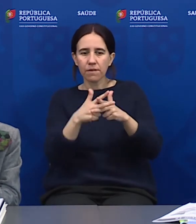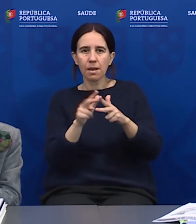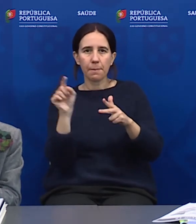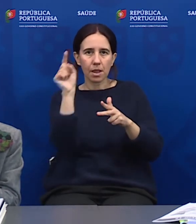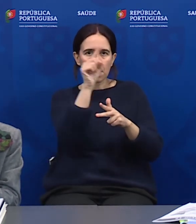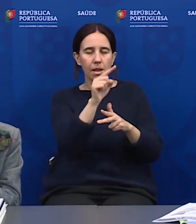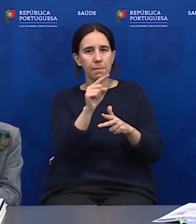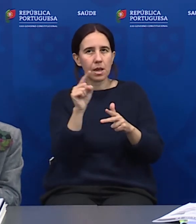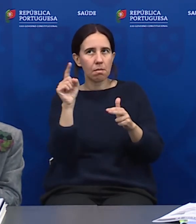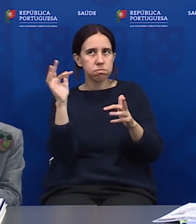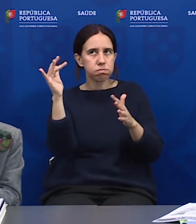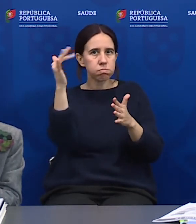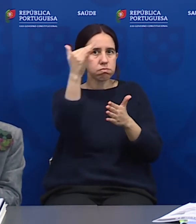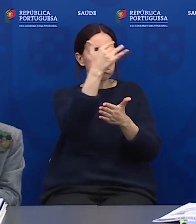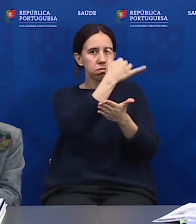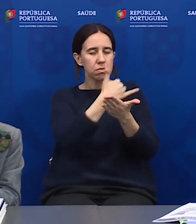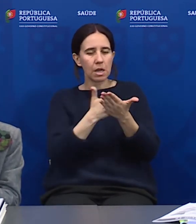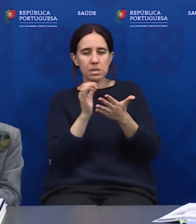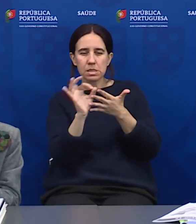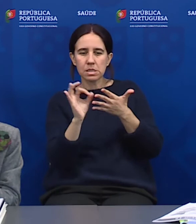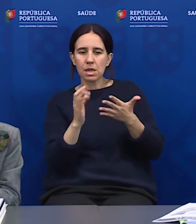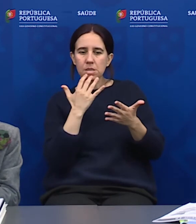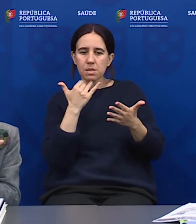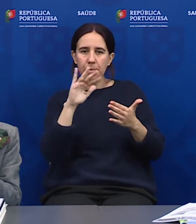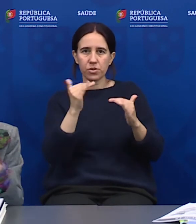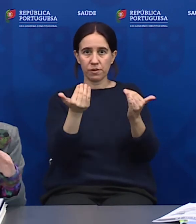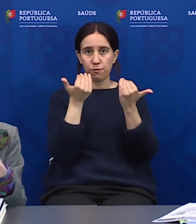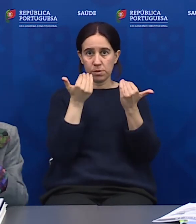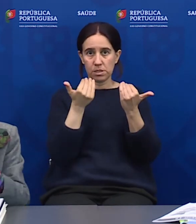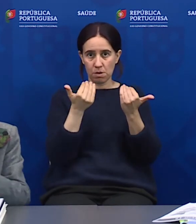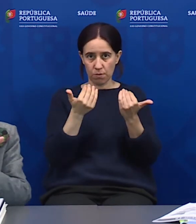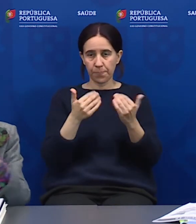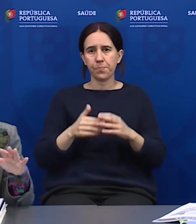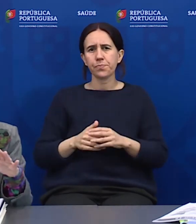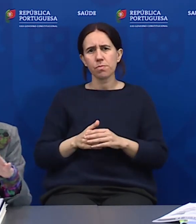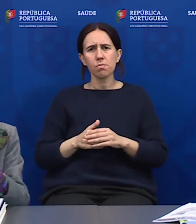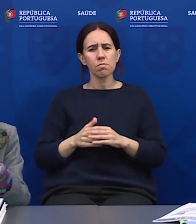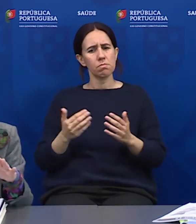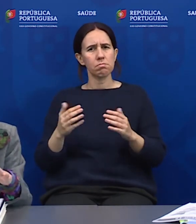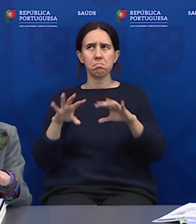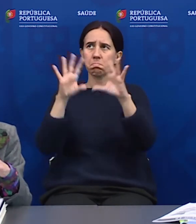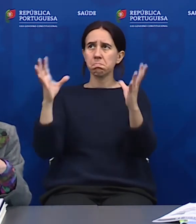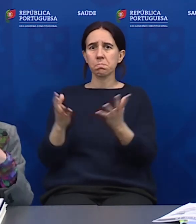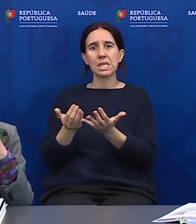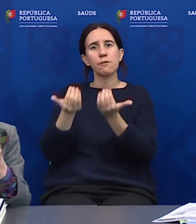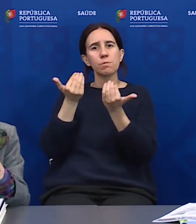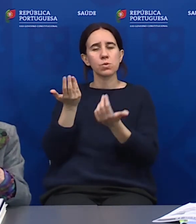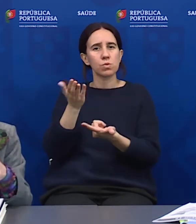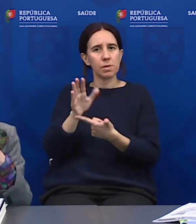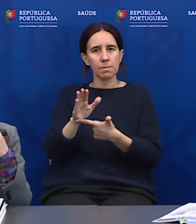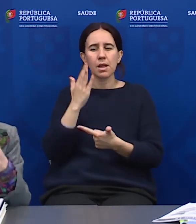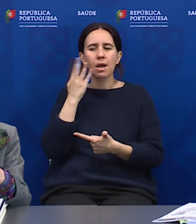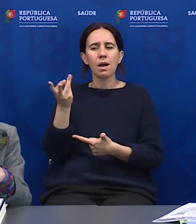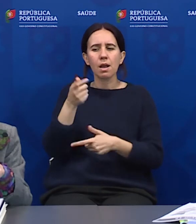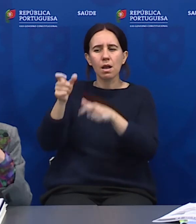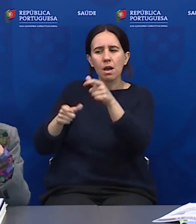para captarmos o nível mais fino da informação. No nível macro da informação, nomeadamente número de